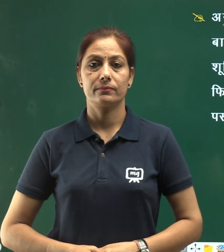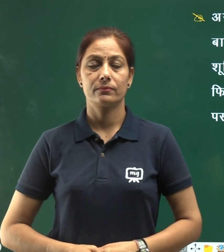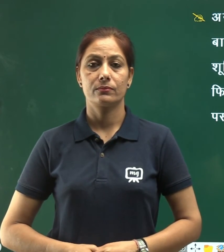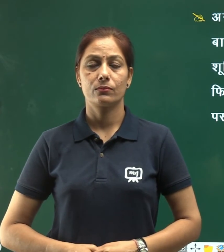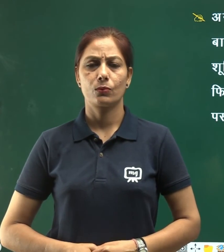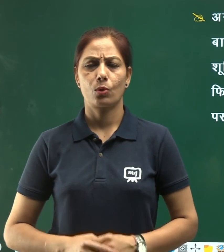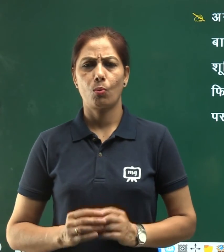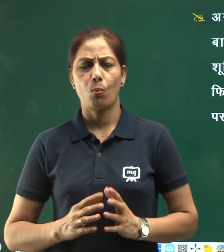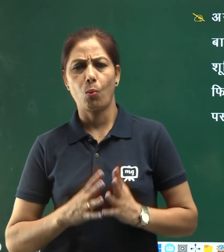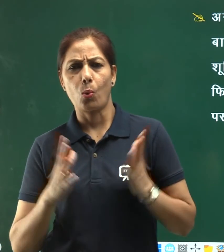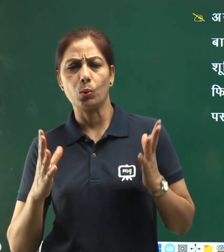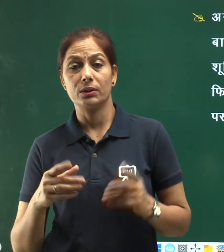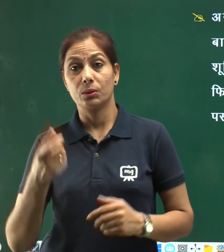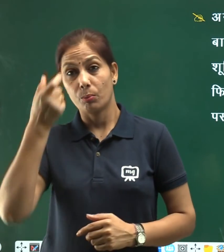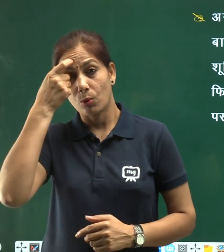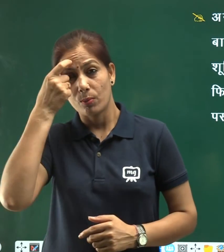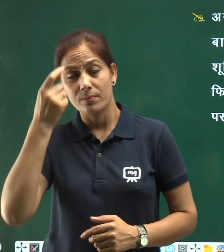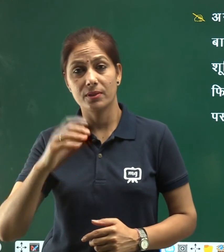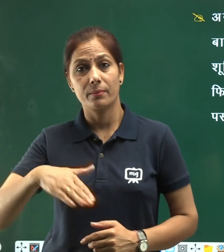अनेक कठिनाइयों के बावजूद भी